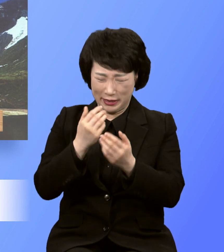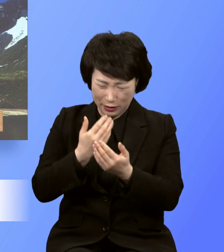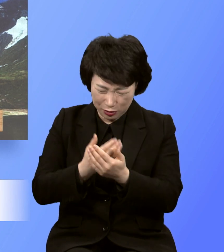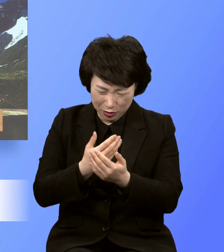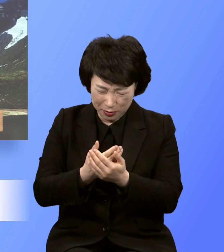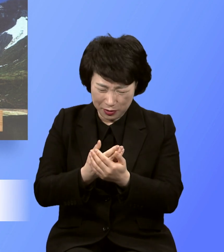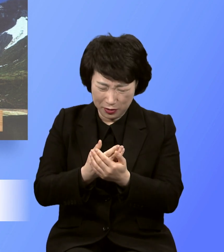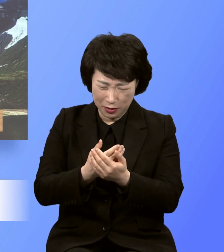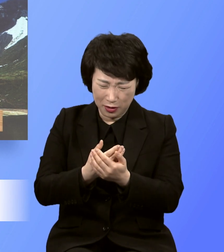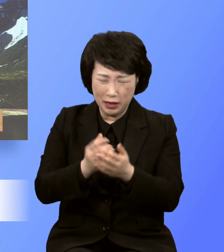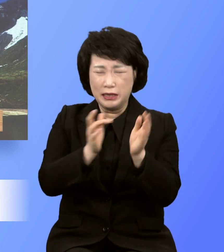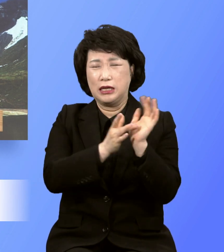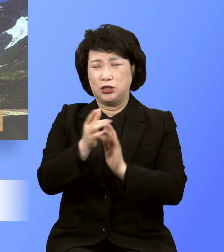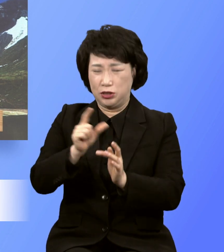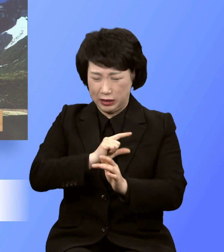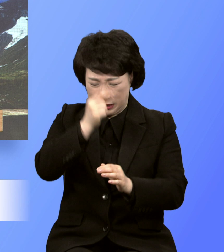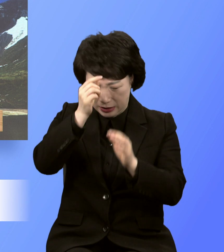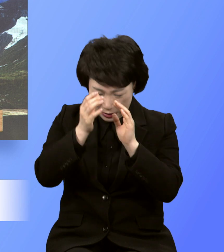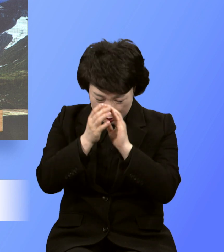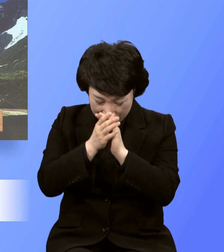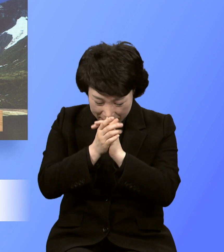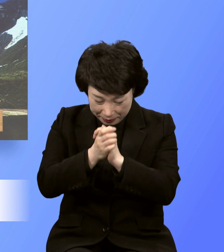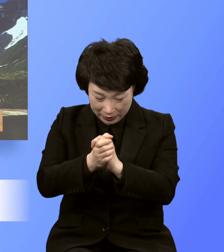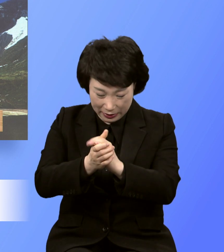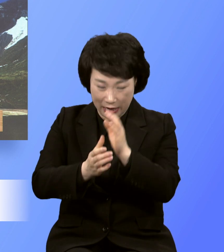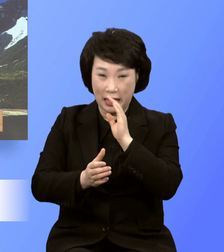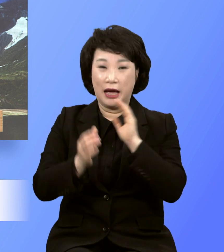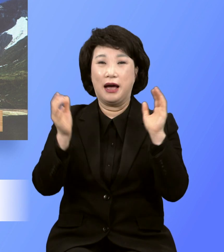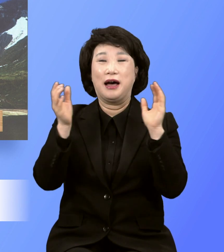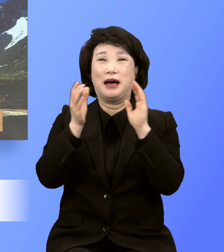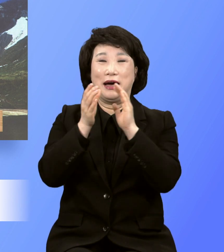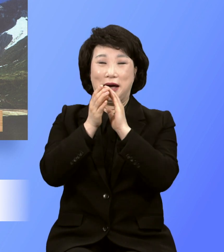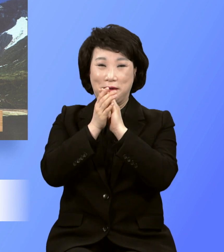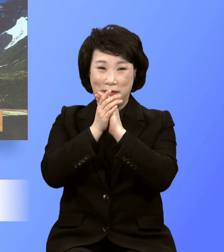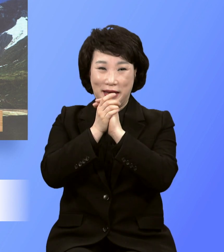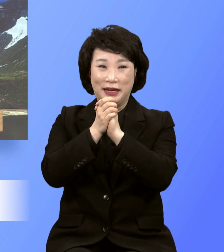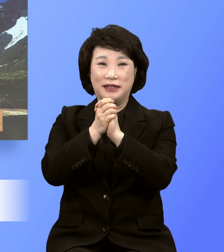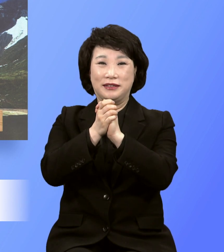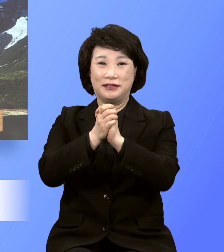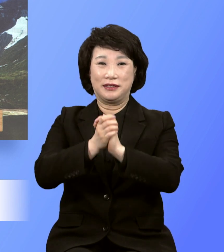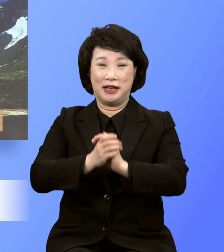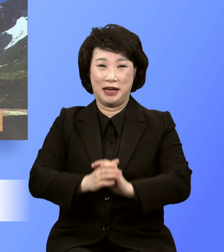하옵소서. 예수님 이름으로 기도하옵나이다.